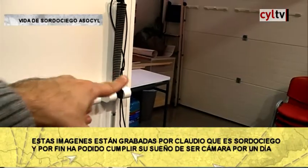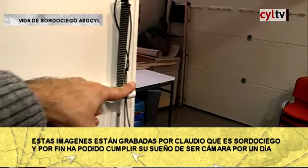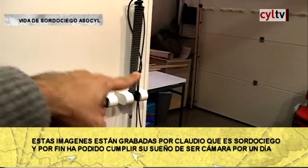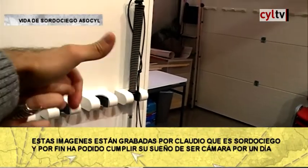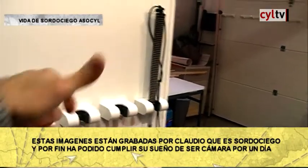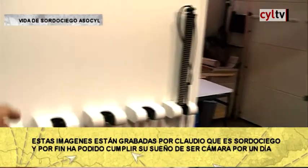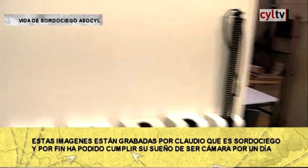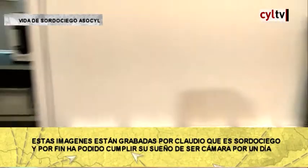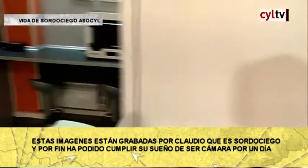cansado. Claro.